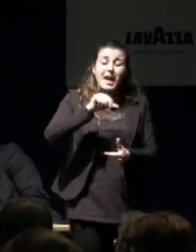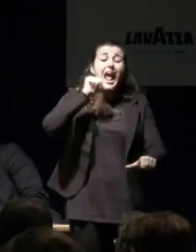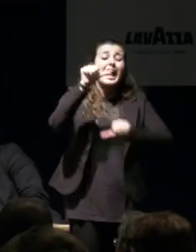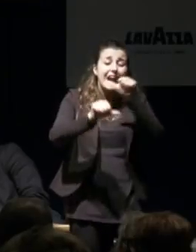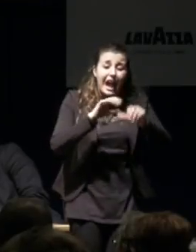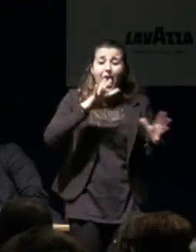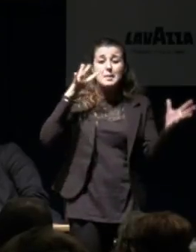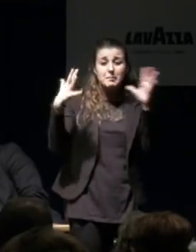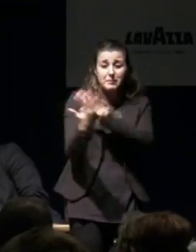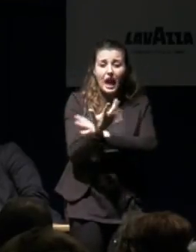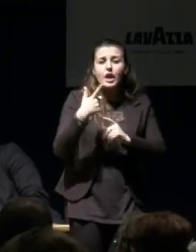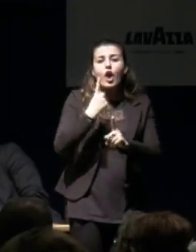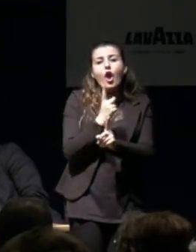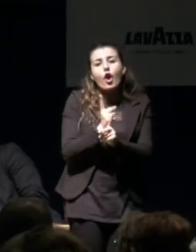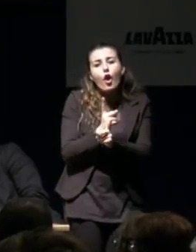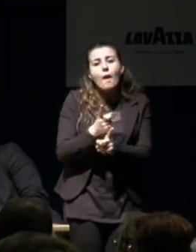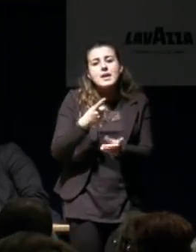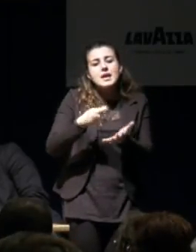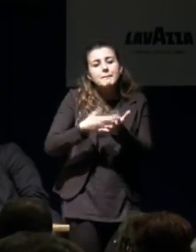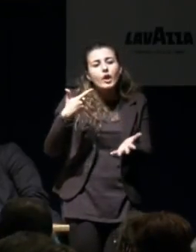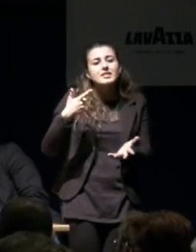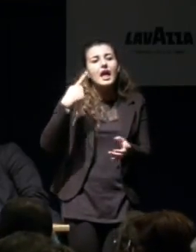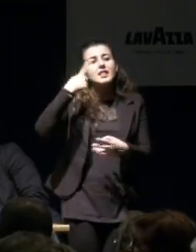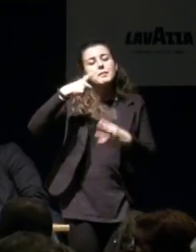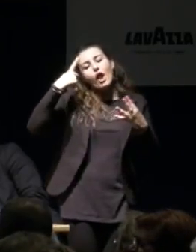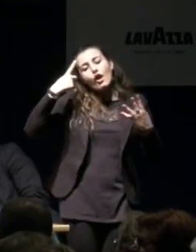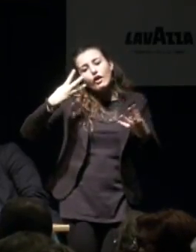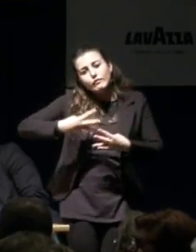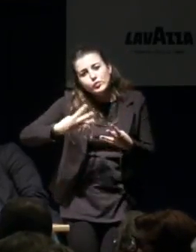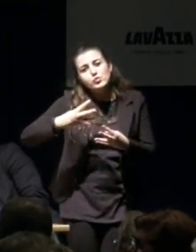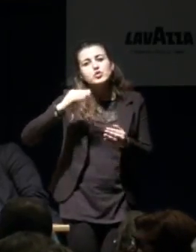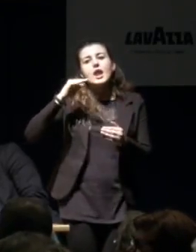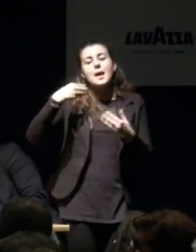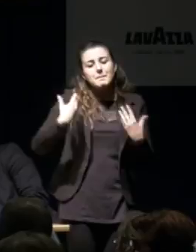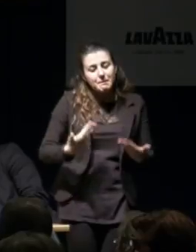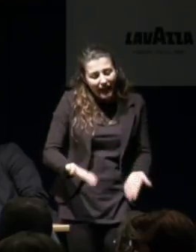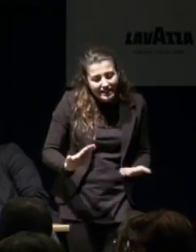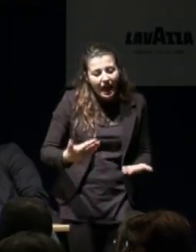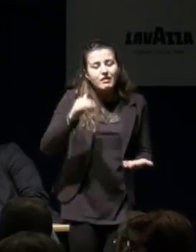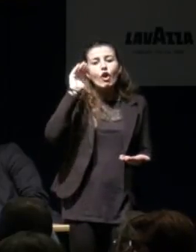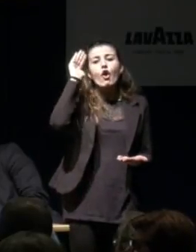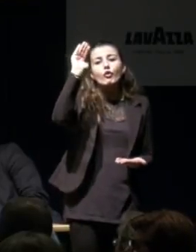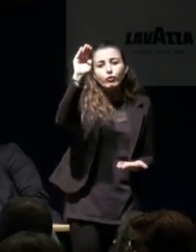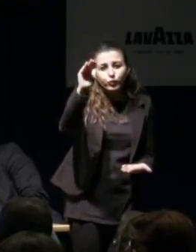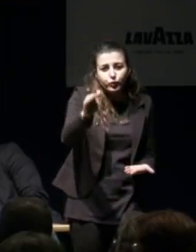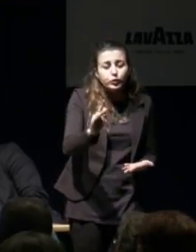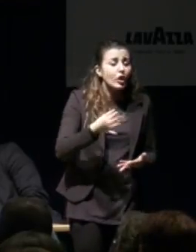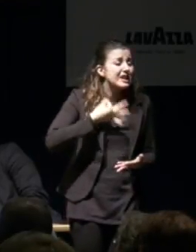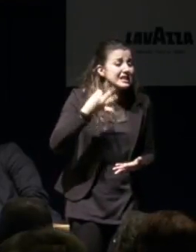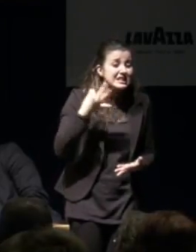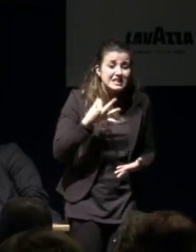tempo in funzione del presente in funzione e in funzione del futuro c'era sempre qualcosa di